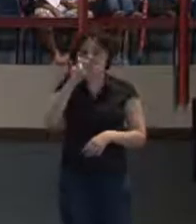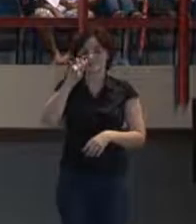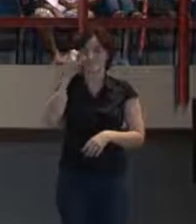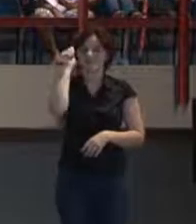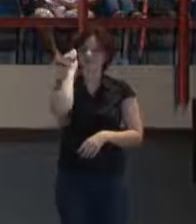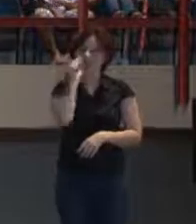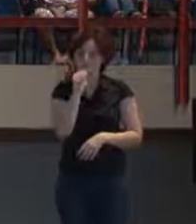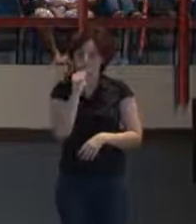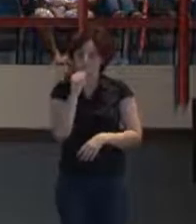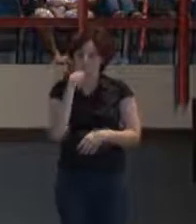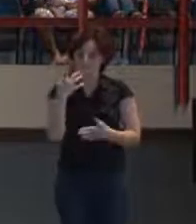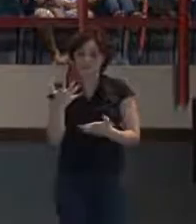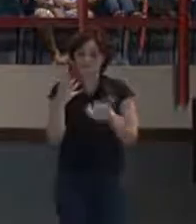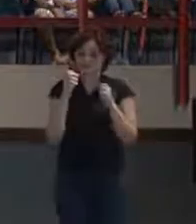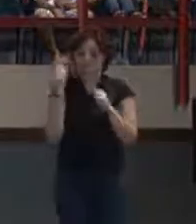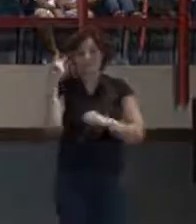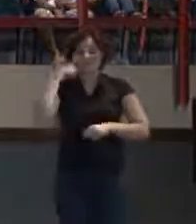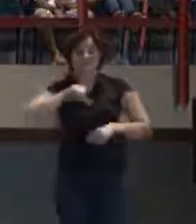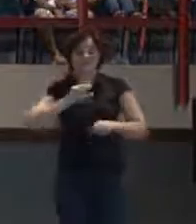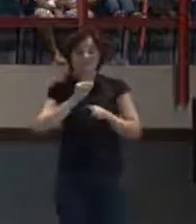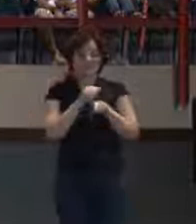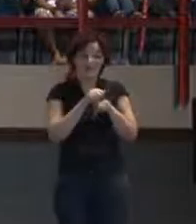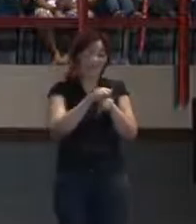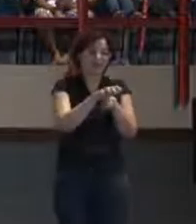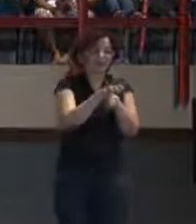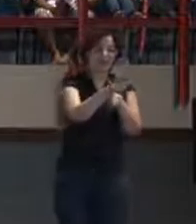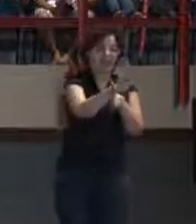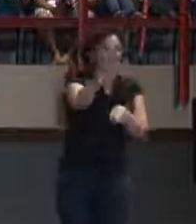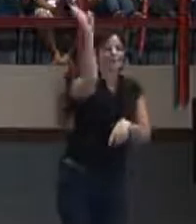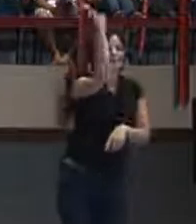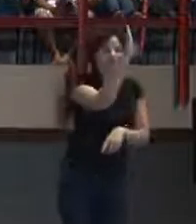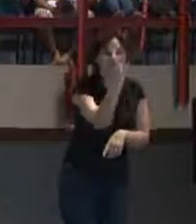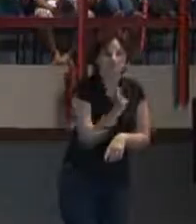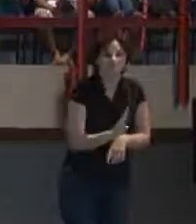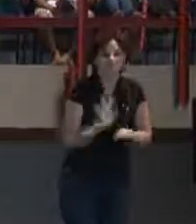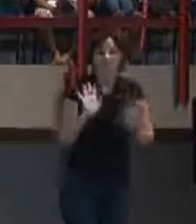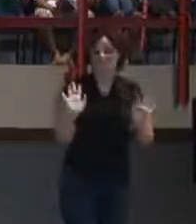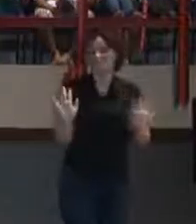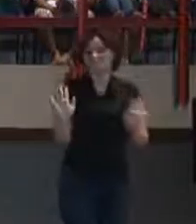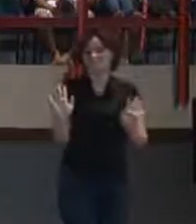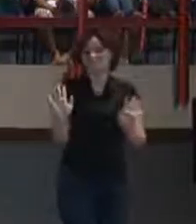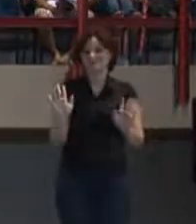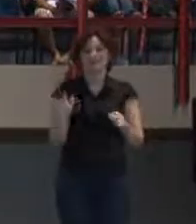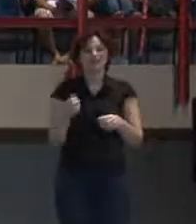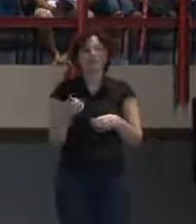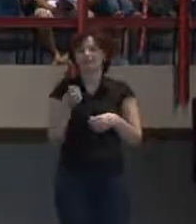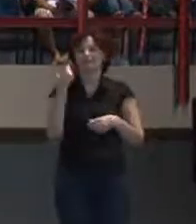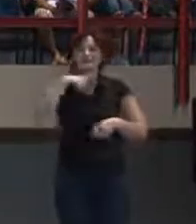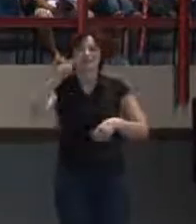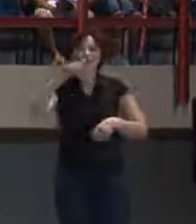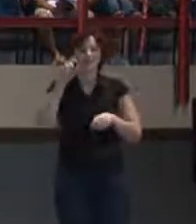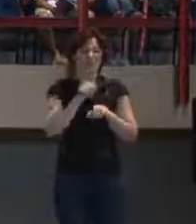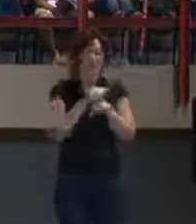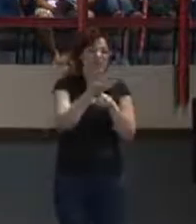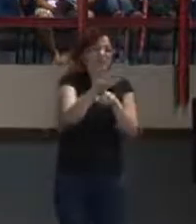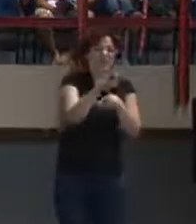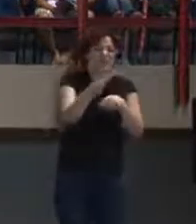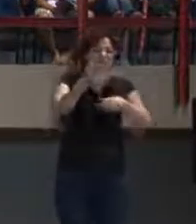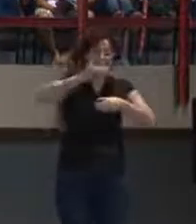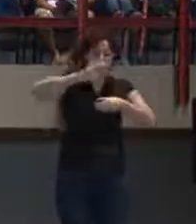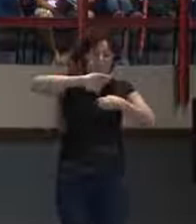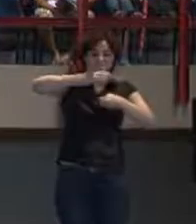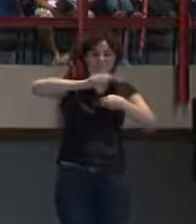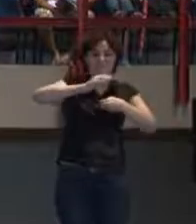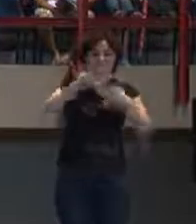mulheres. Dá para colonizar o Brasil? Mas não coloniza nem o Paulo Sarazate, gente. Quanto mais o Brasil